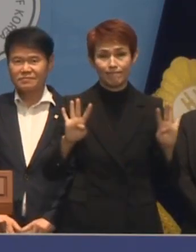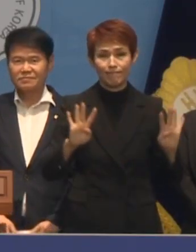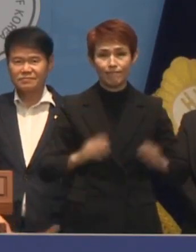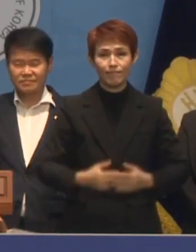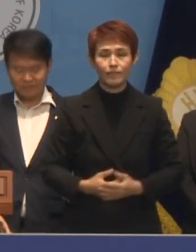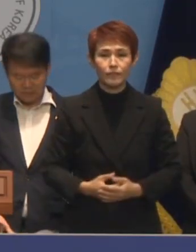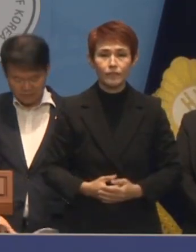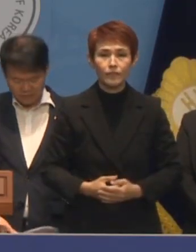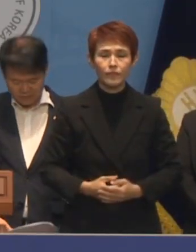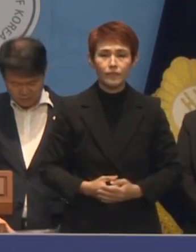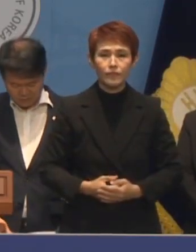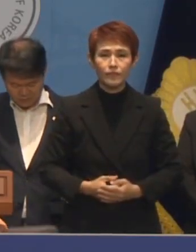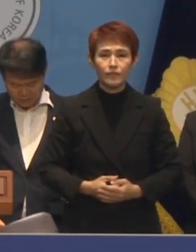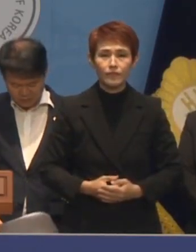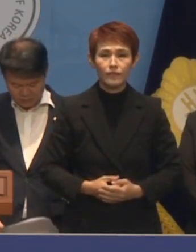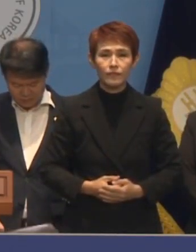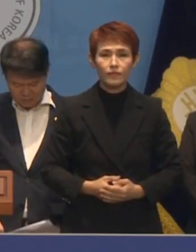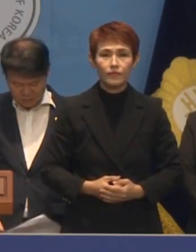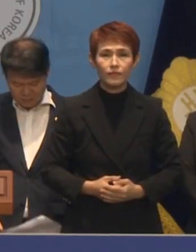오늘